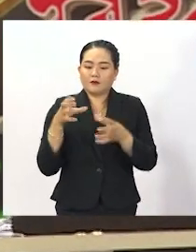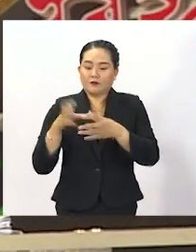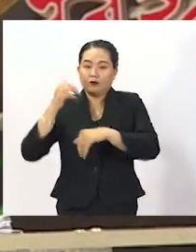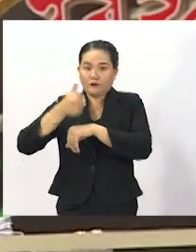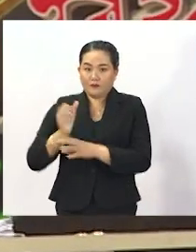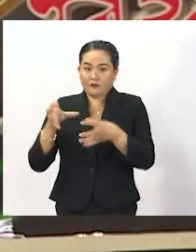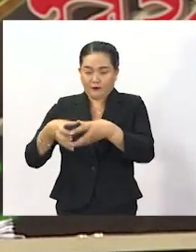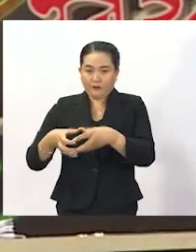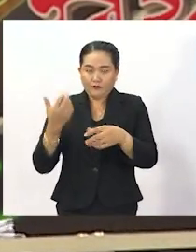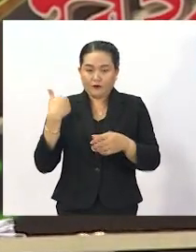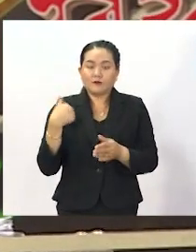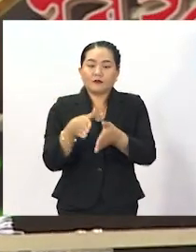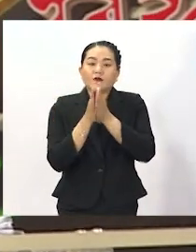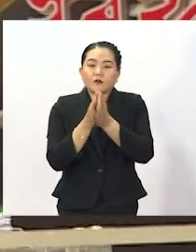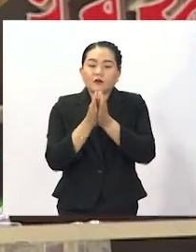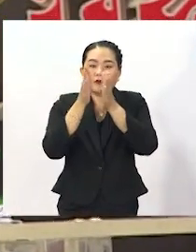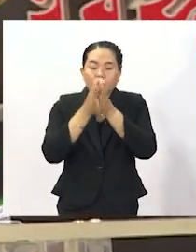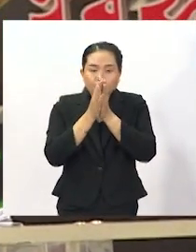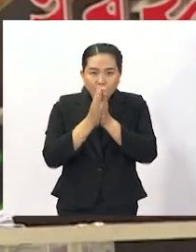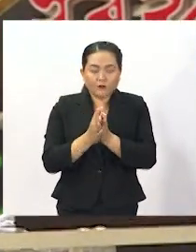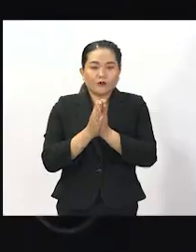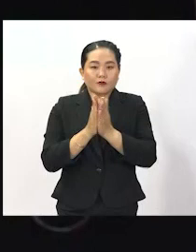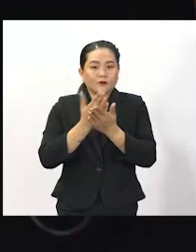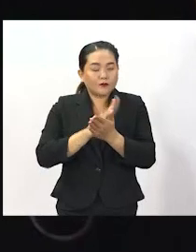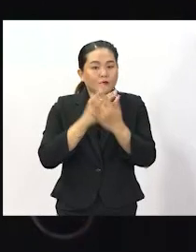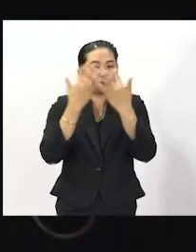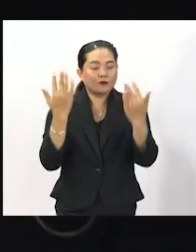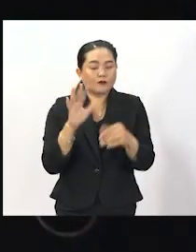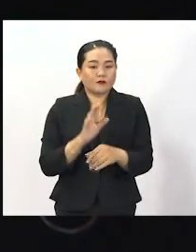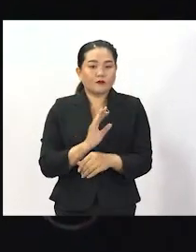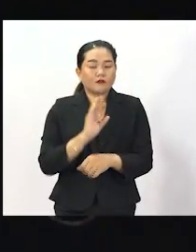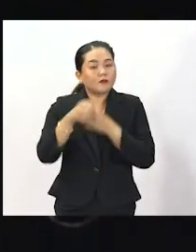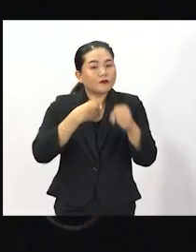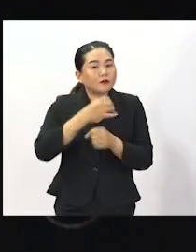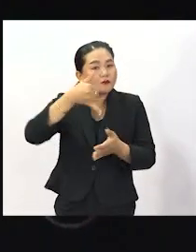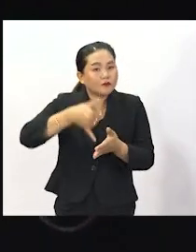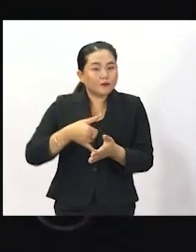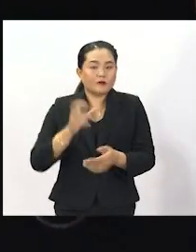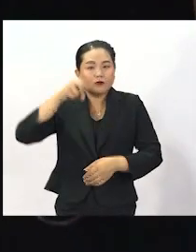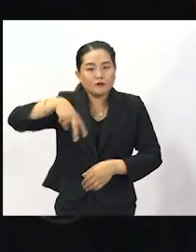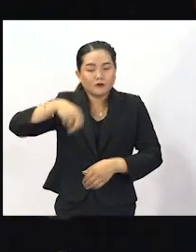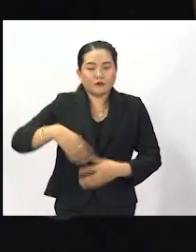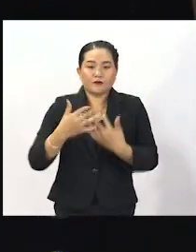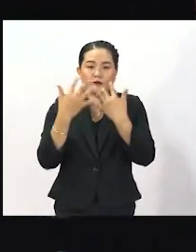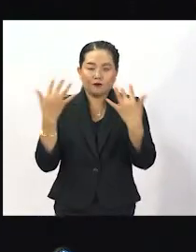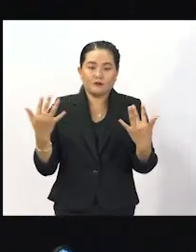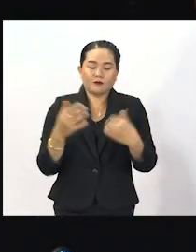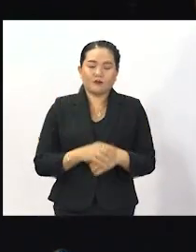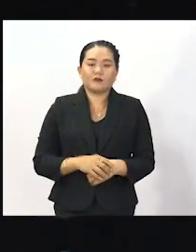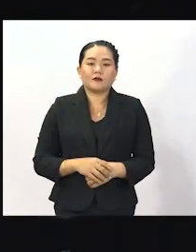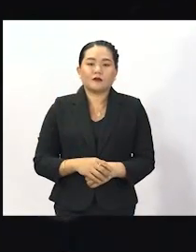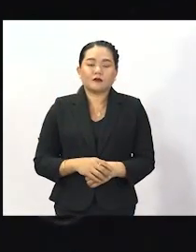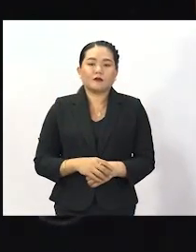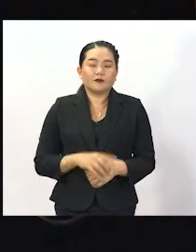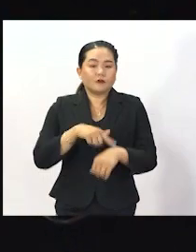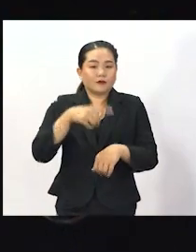ផ្ទាល់ហើយខ្ញុំទទួលបានការស្នើសុំច្រើនអញ្ចឹងក្នុងឆ្នាំនេះខ្ញុំឃើញថាគឺមានតម្រូវការច្រើនគឺ